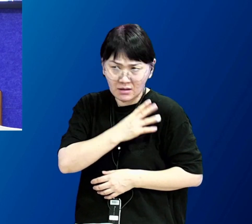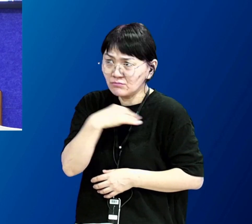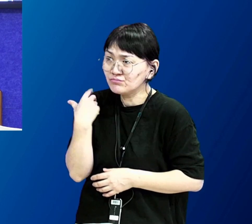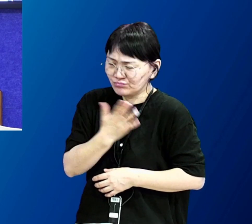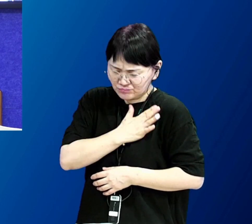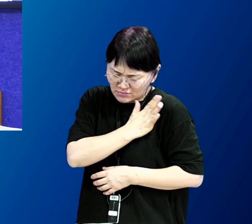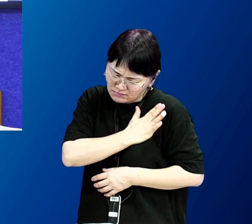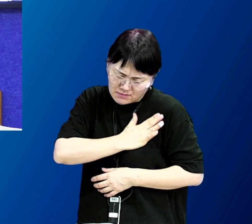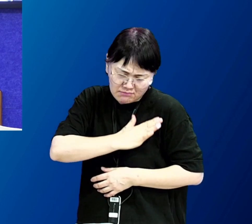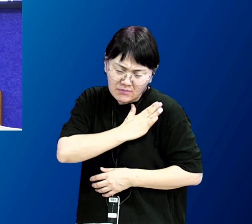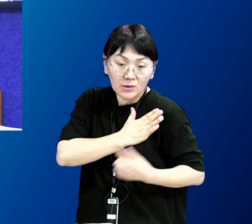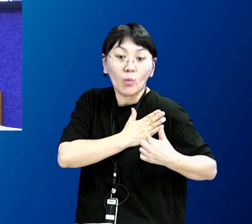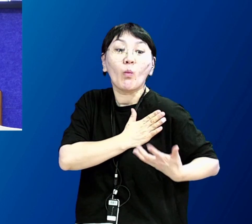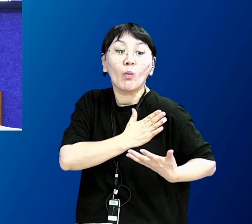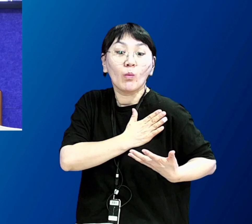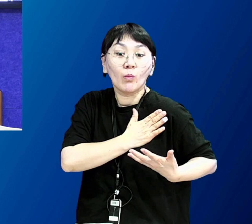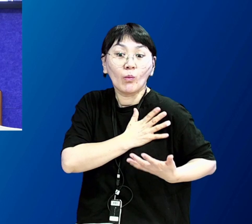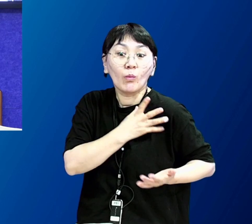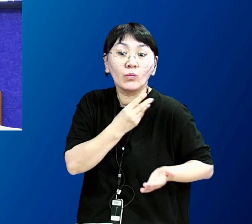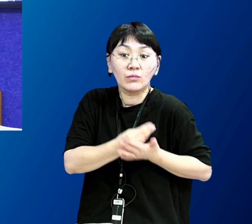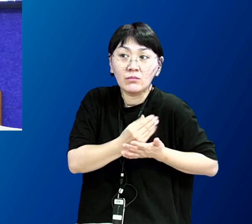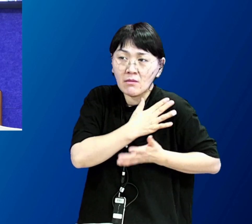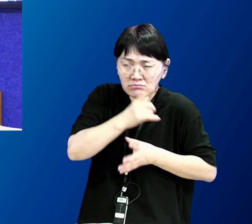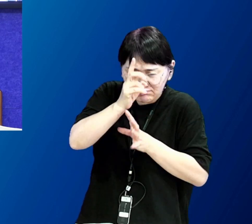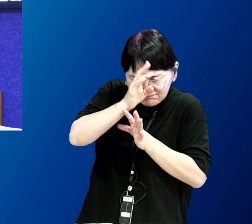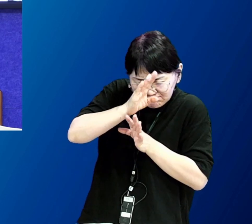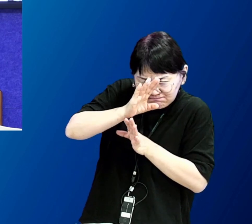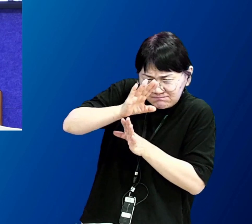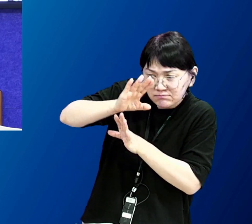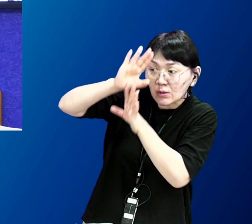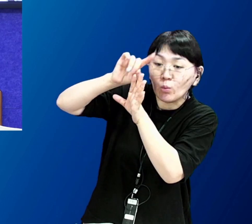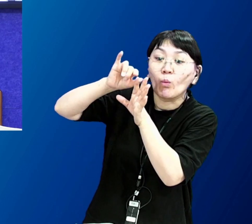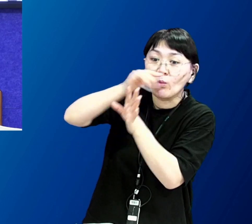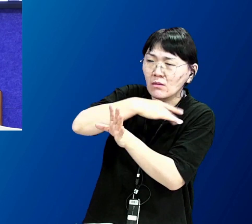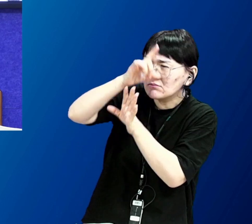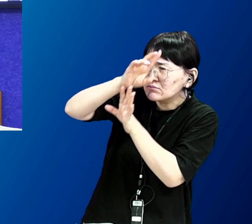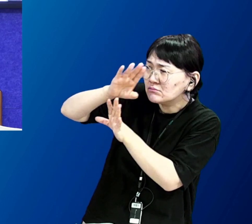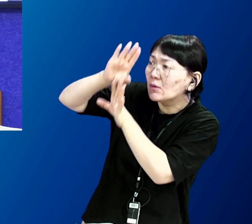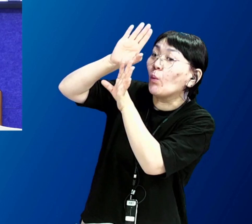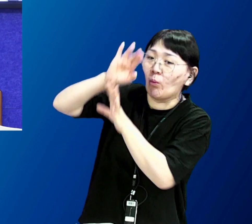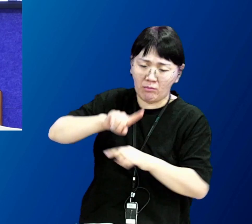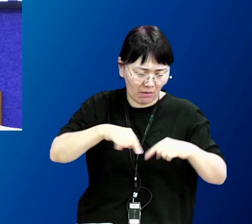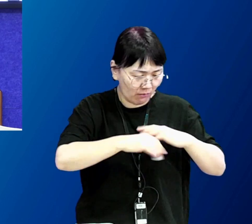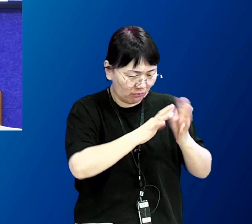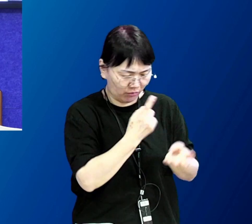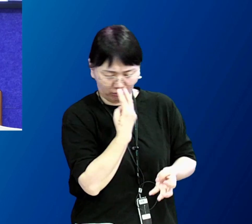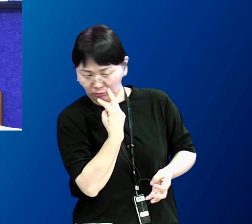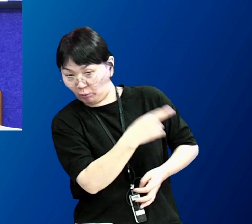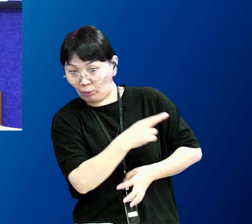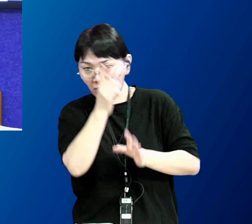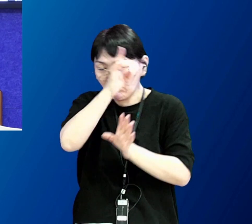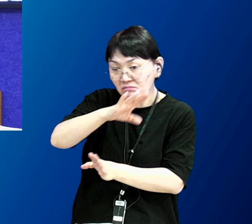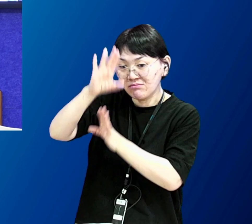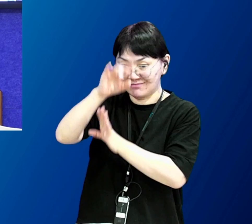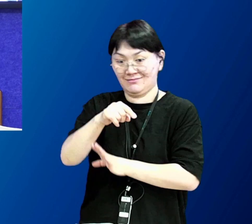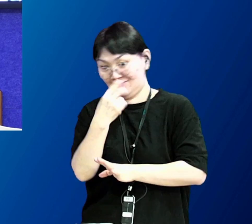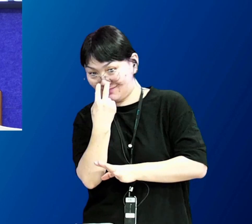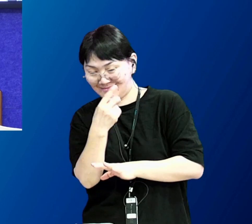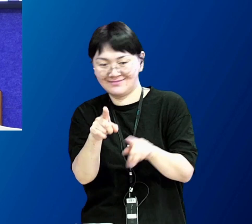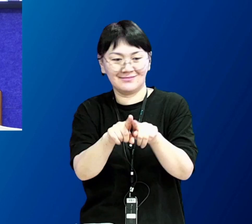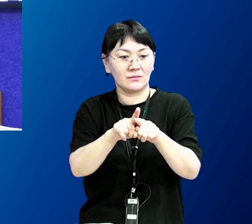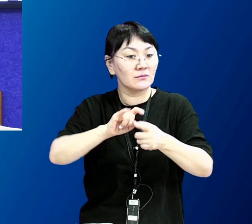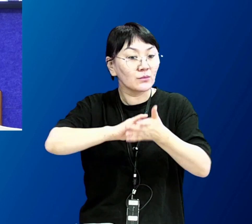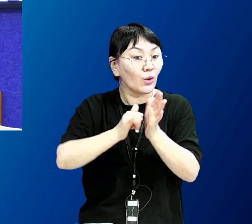гинэ? Эзнийг хайзнаас эмээ хүн ёрийн мөг үзэн ядах явдал гэсэн мэс. Үнийг бүр амархан ялж юм байна.